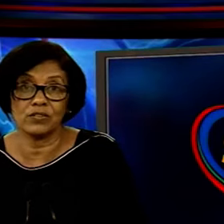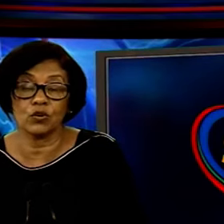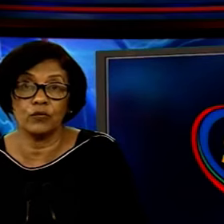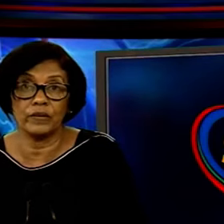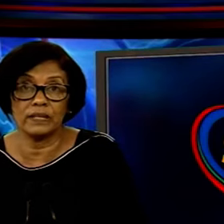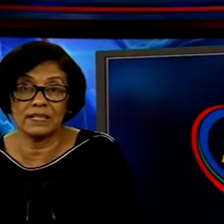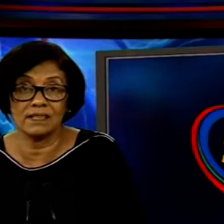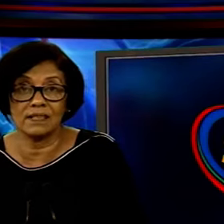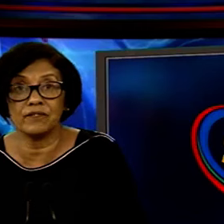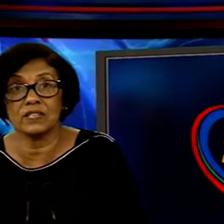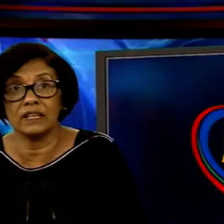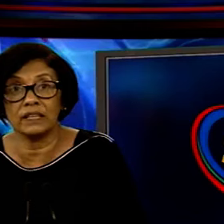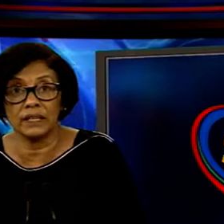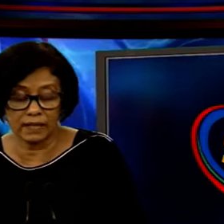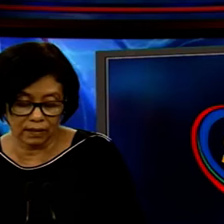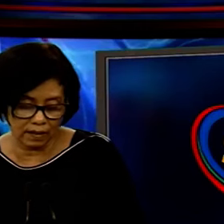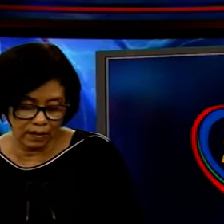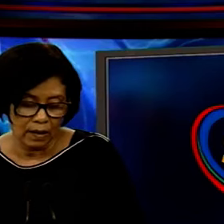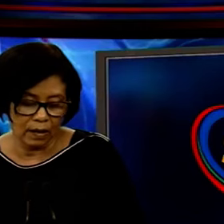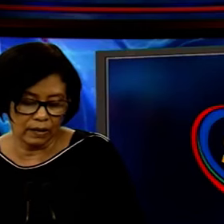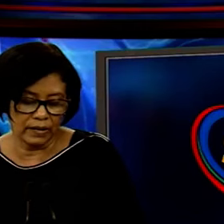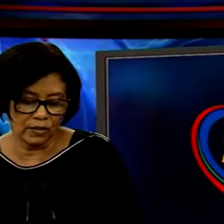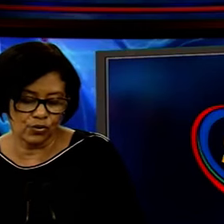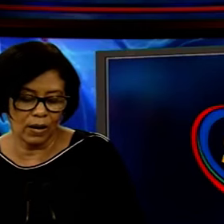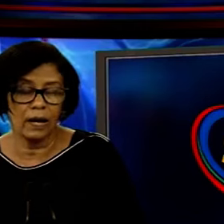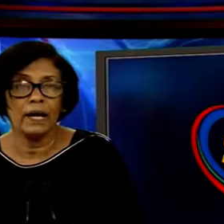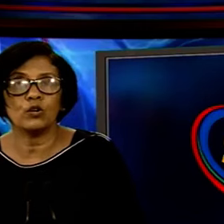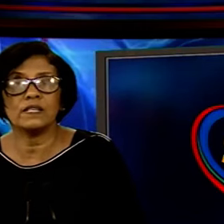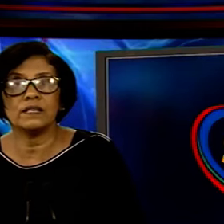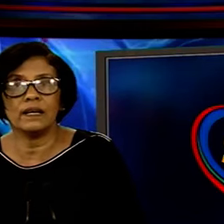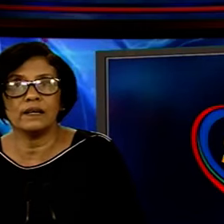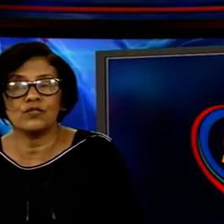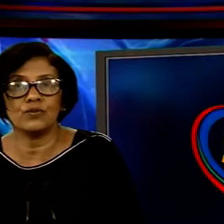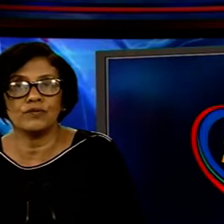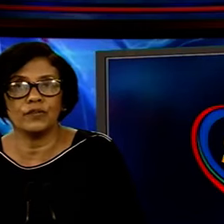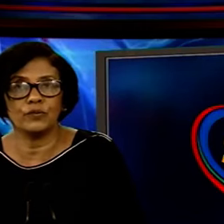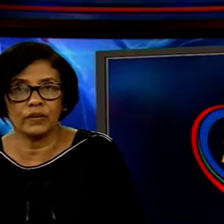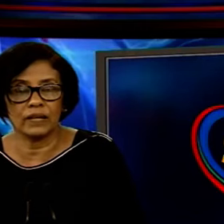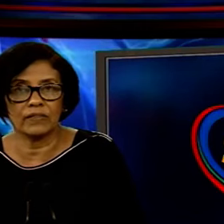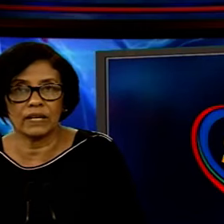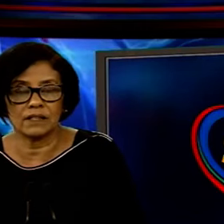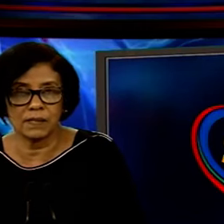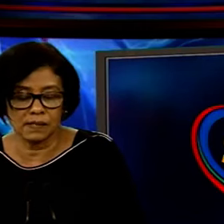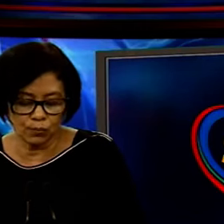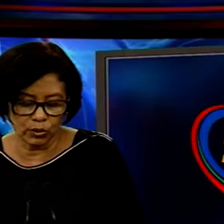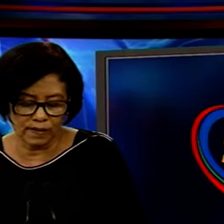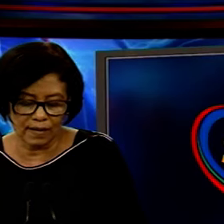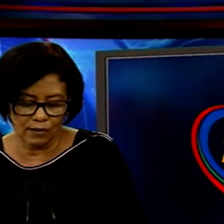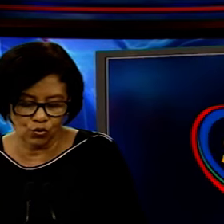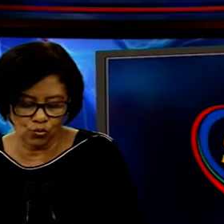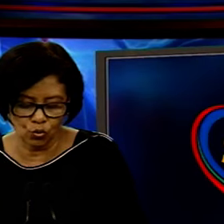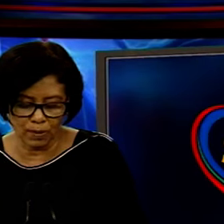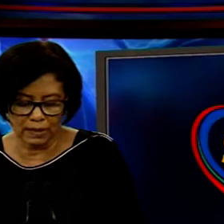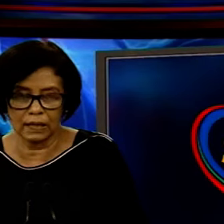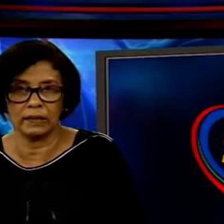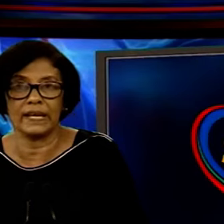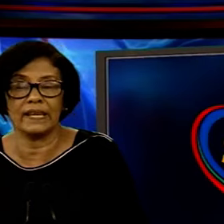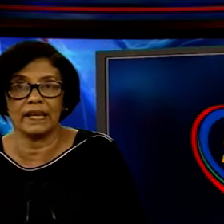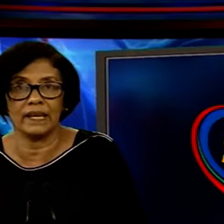coronavirus COVID-19 qui ont été détectés hier soir. Continuez à suivre nouvelles avec SBC pour rester à jour le